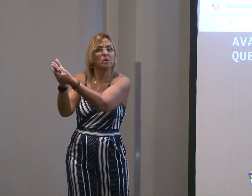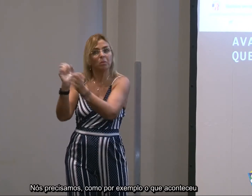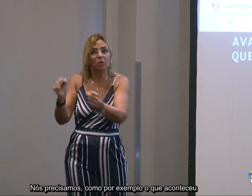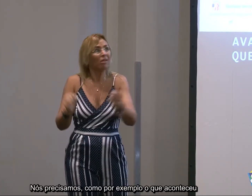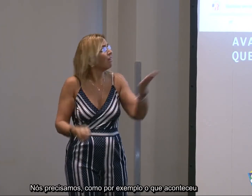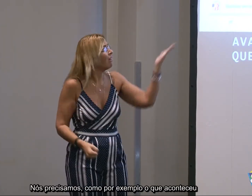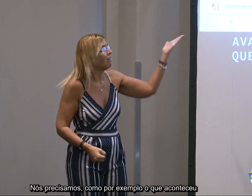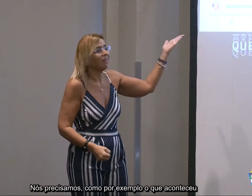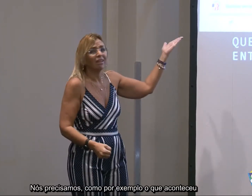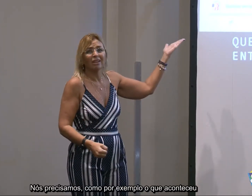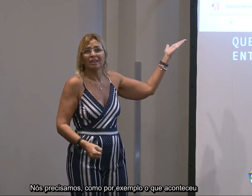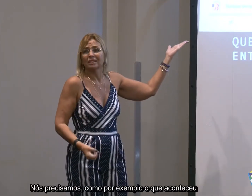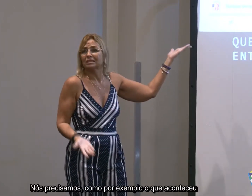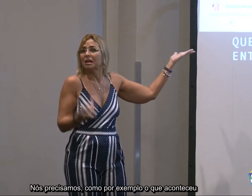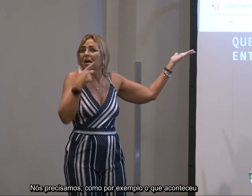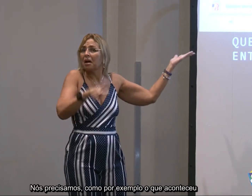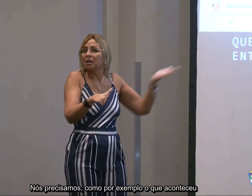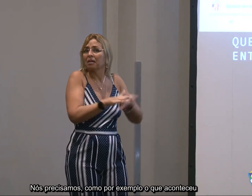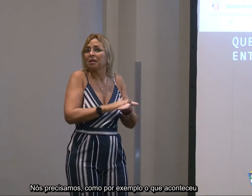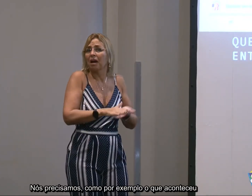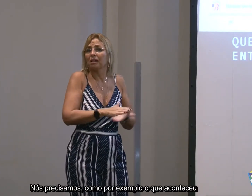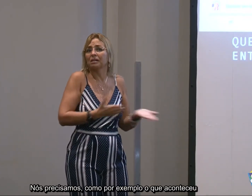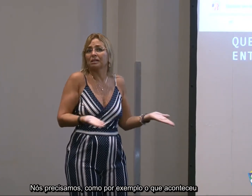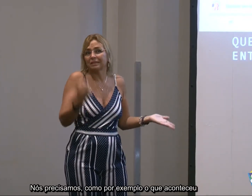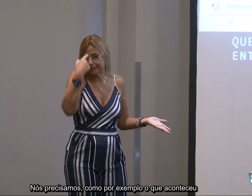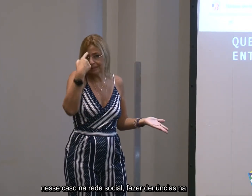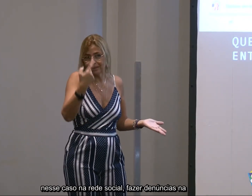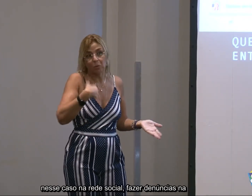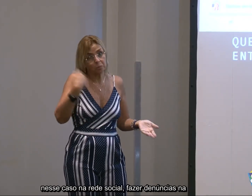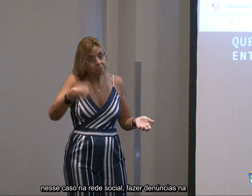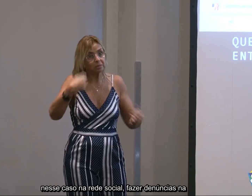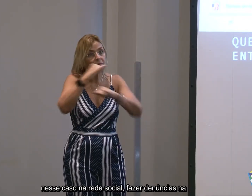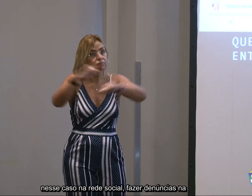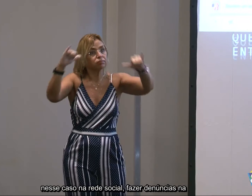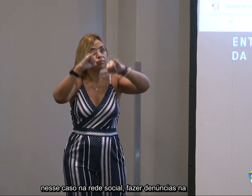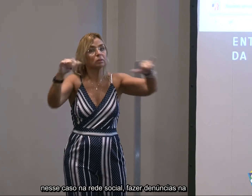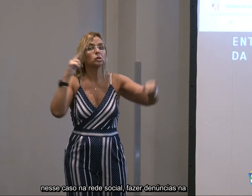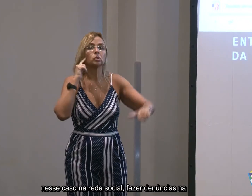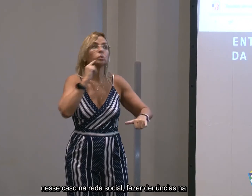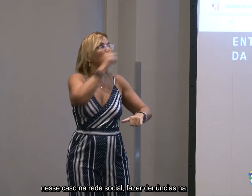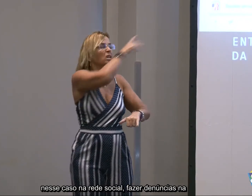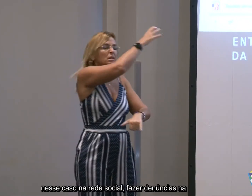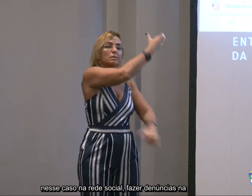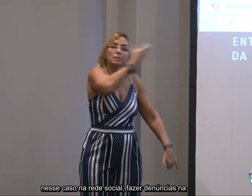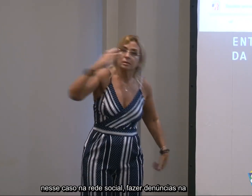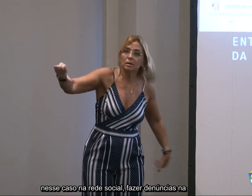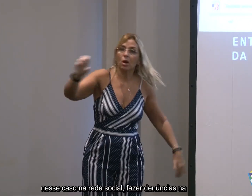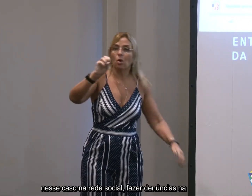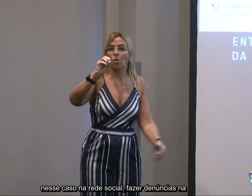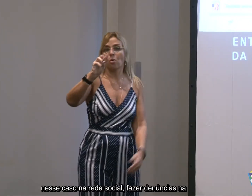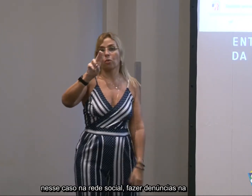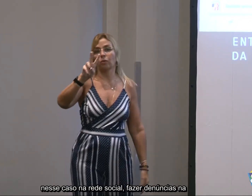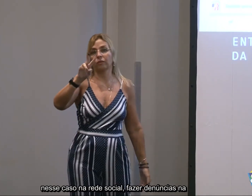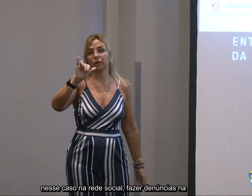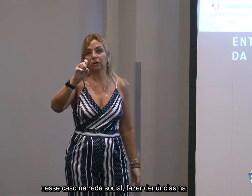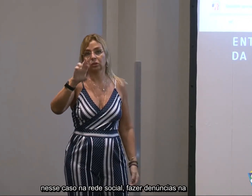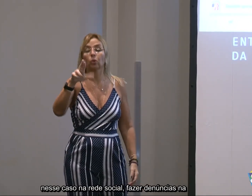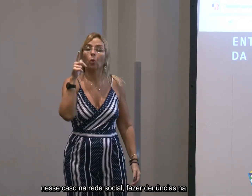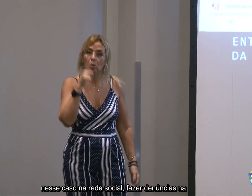A gente precisa, por exemplo, igual o que aconteceu agora, com o que aconteceu nesse caso, na rede social, fazer denúncias